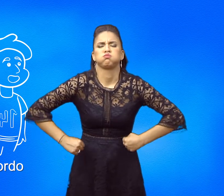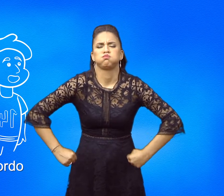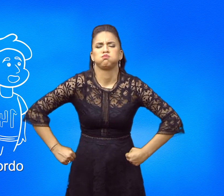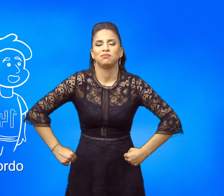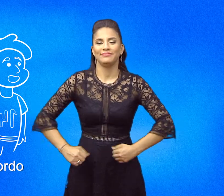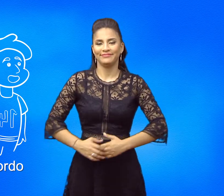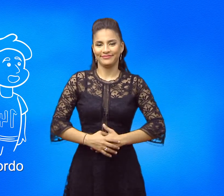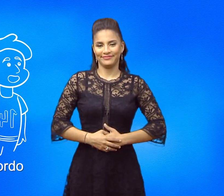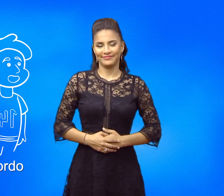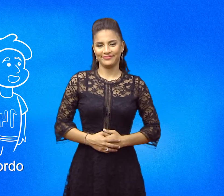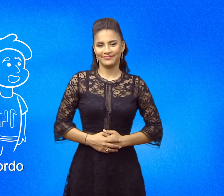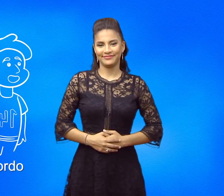gordo